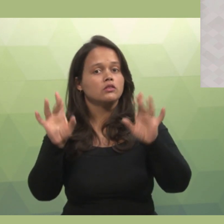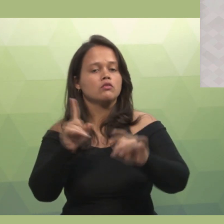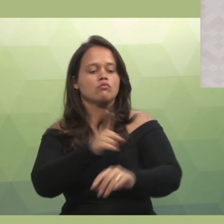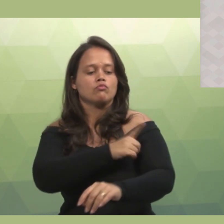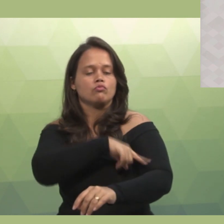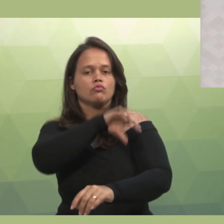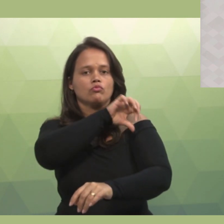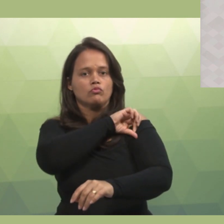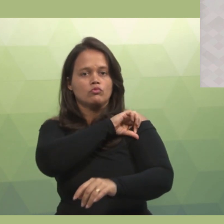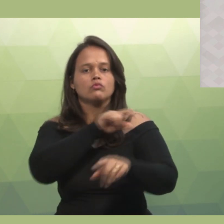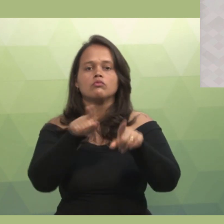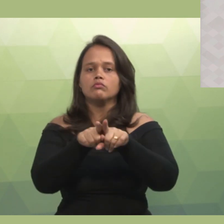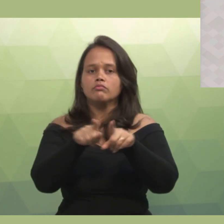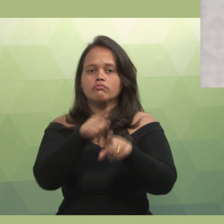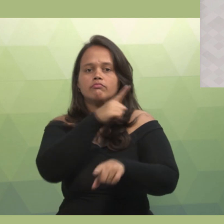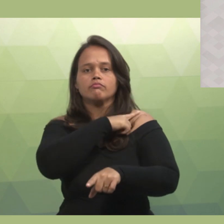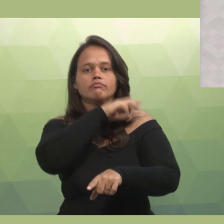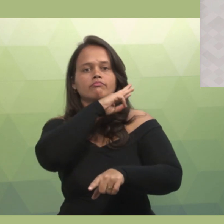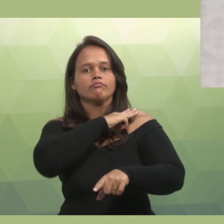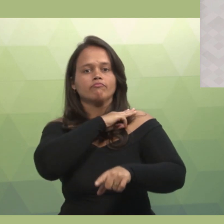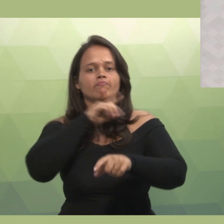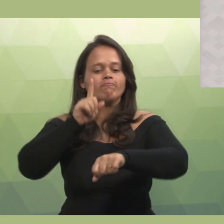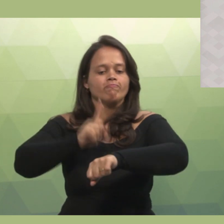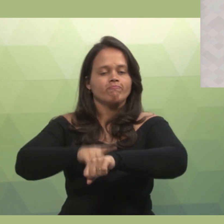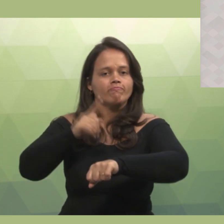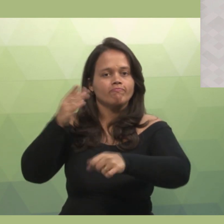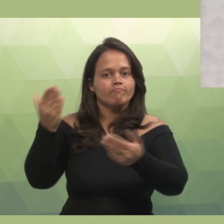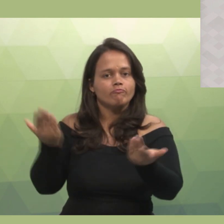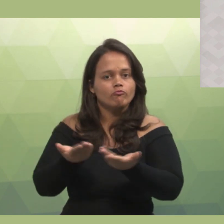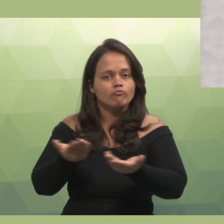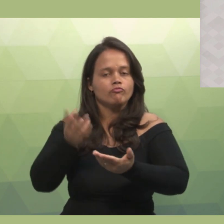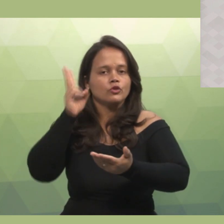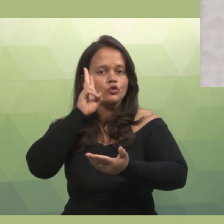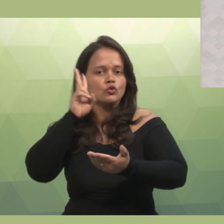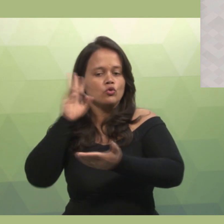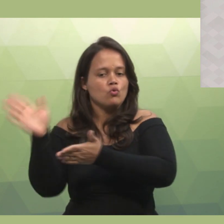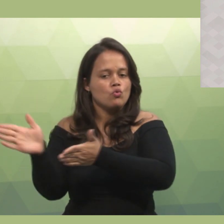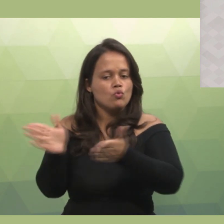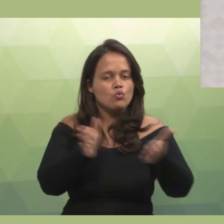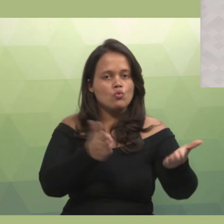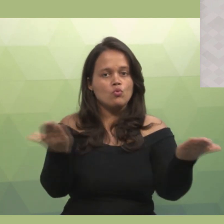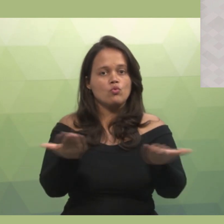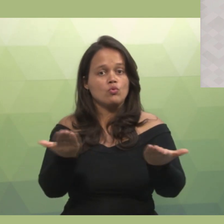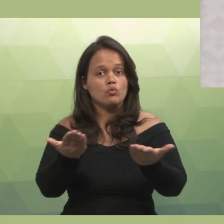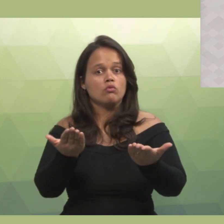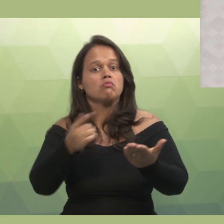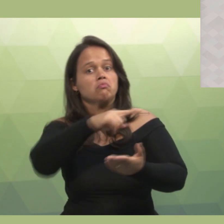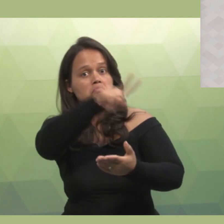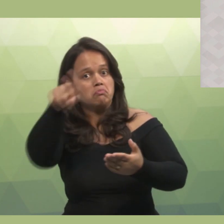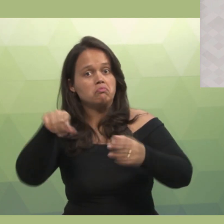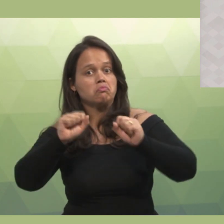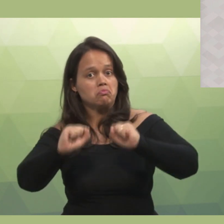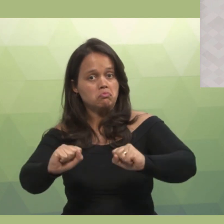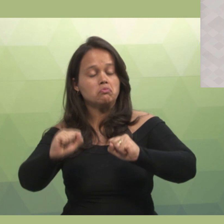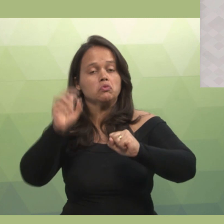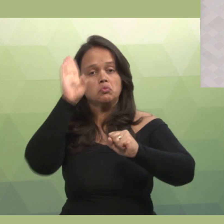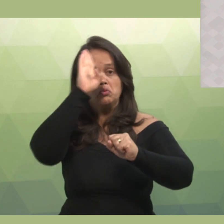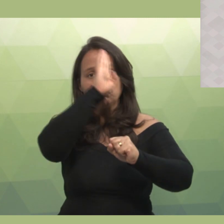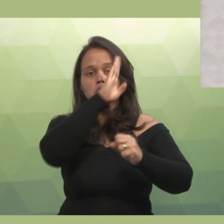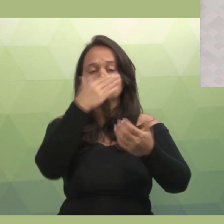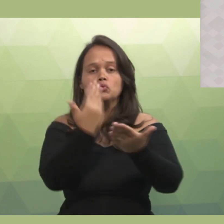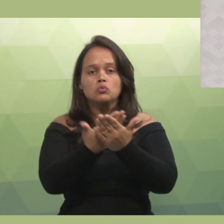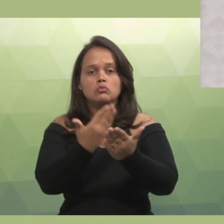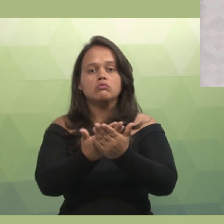modo a possibilitar a você, graduando, a análise teórico-reflexiva e crítica e posicionar-se como agente